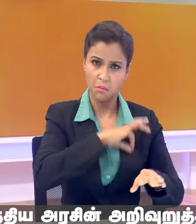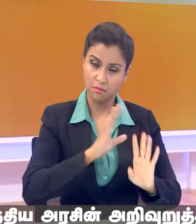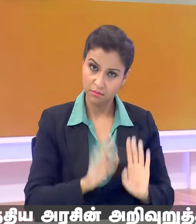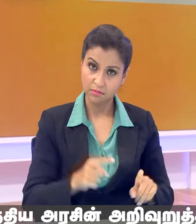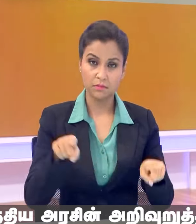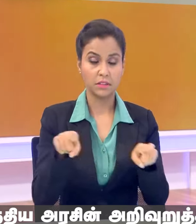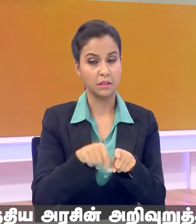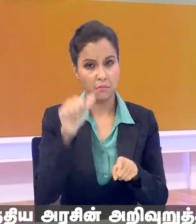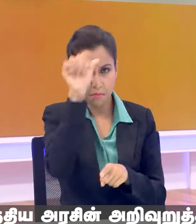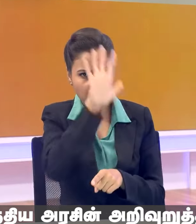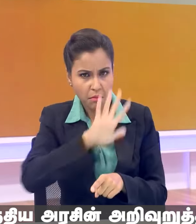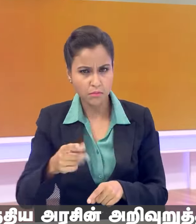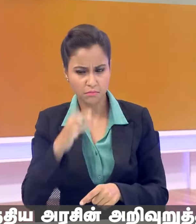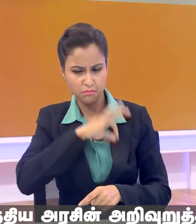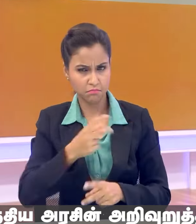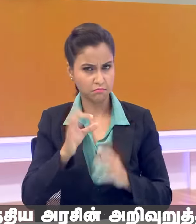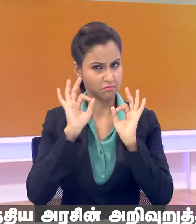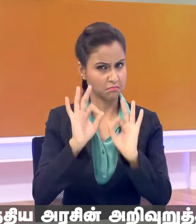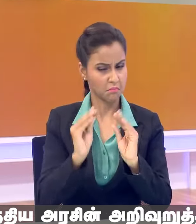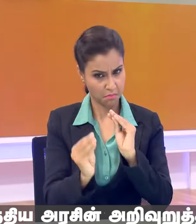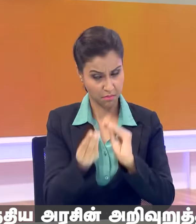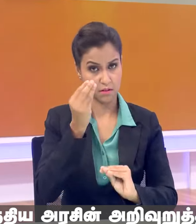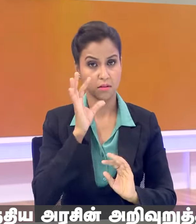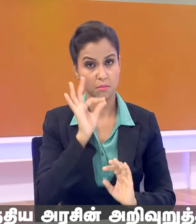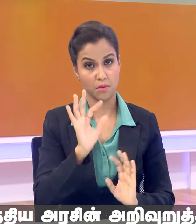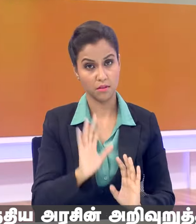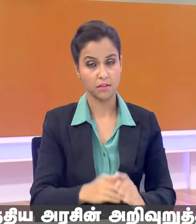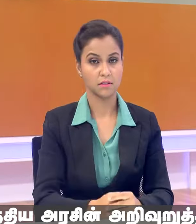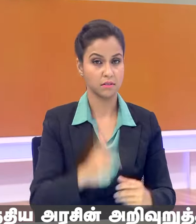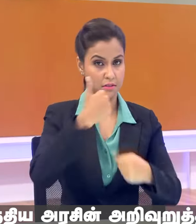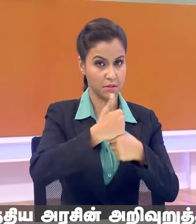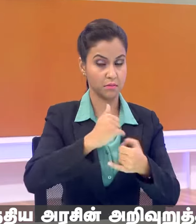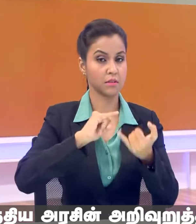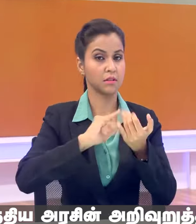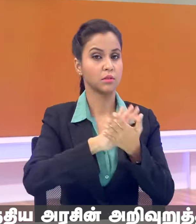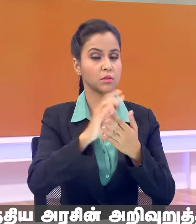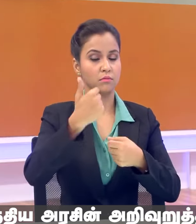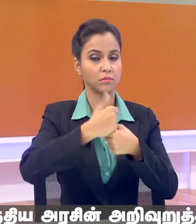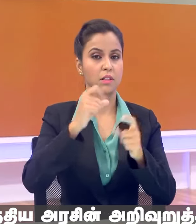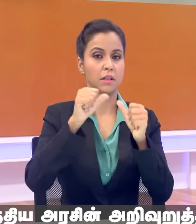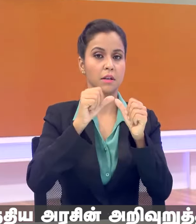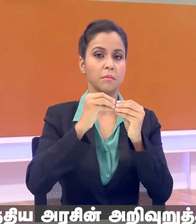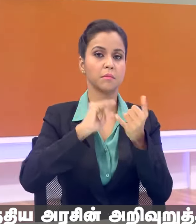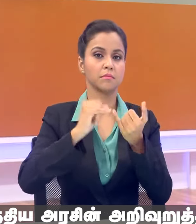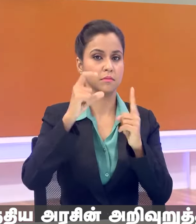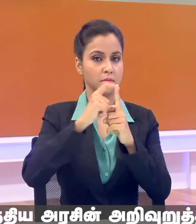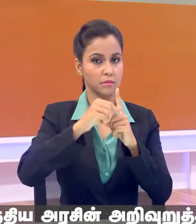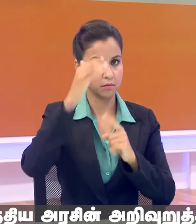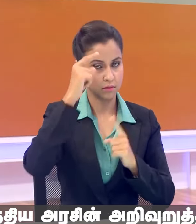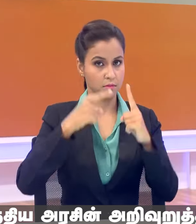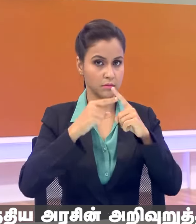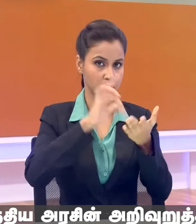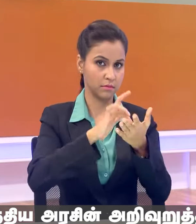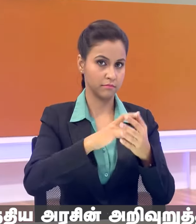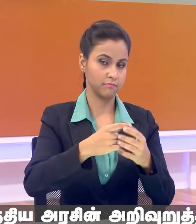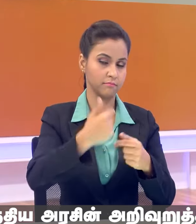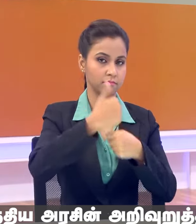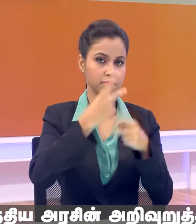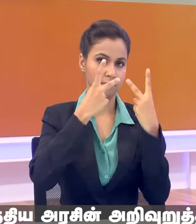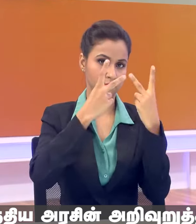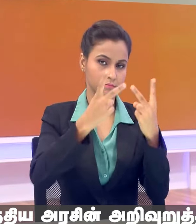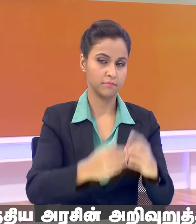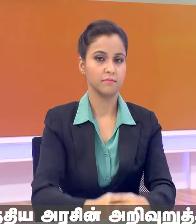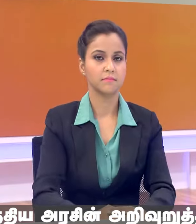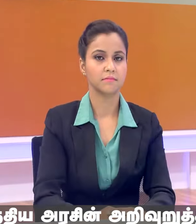भ